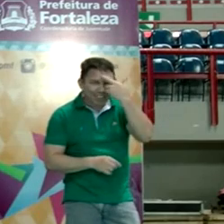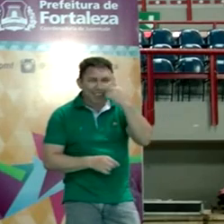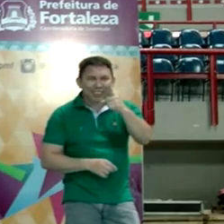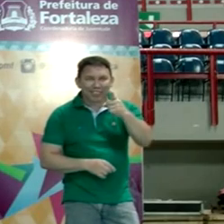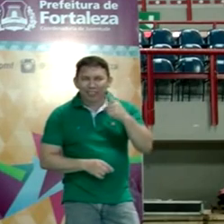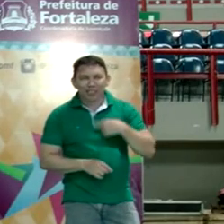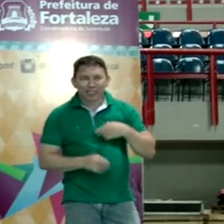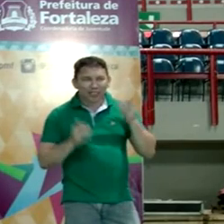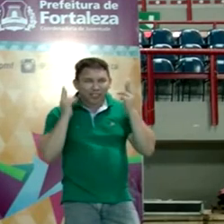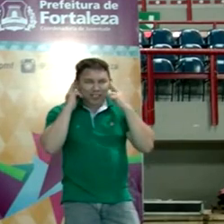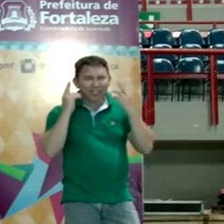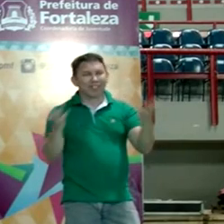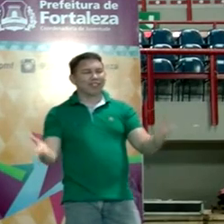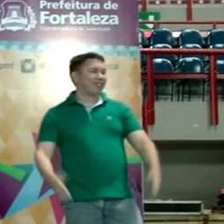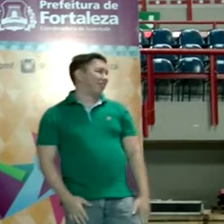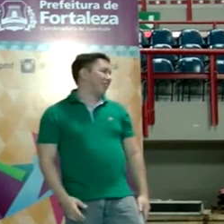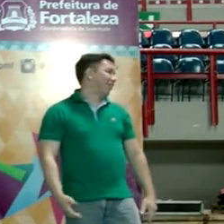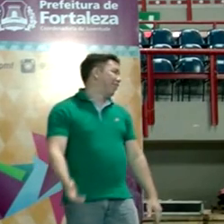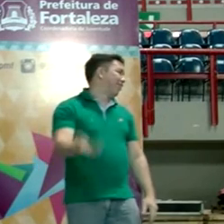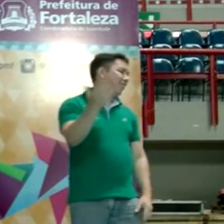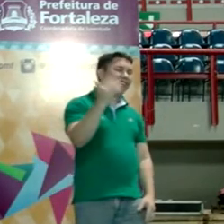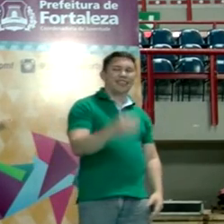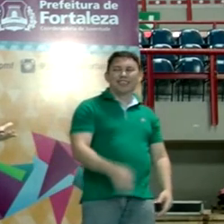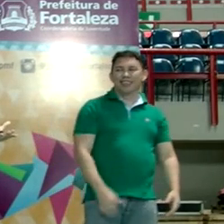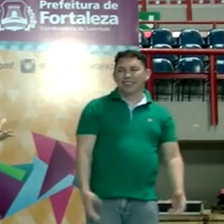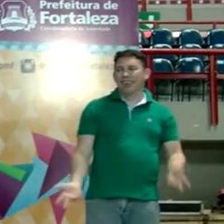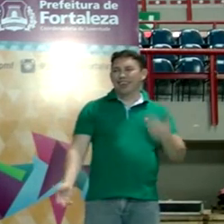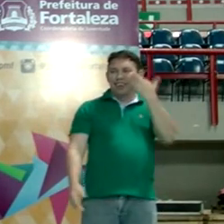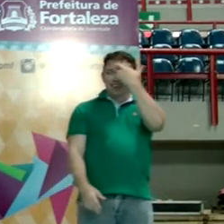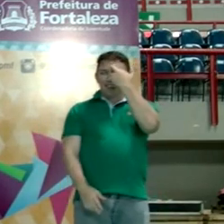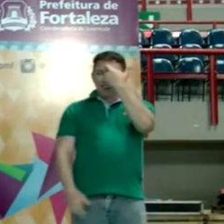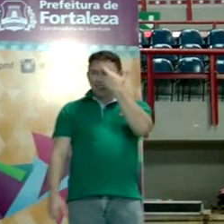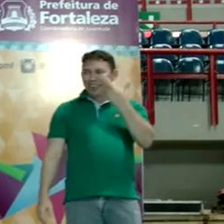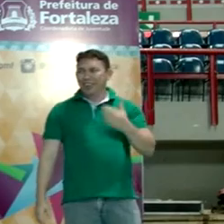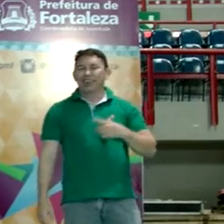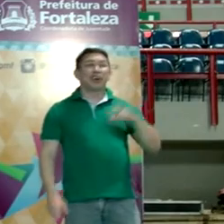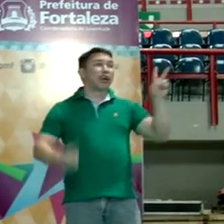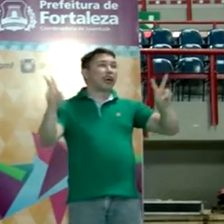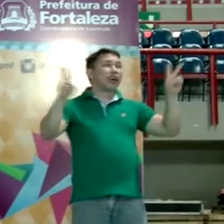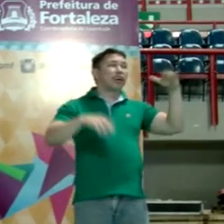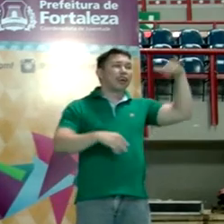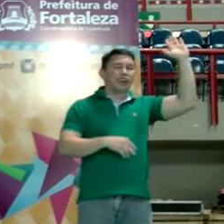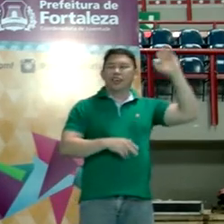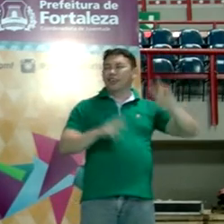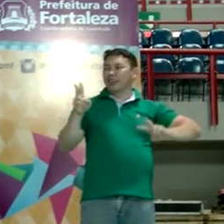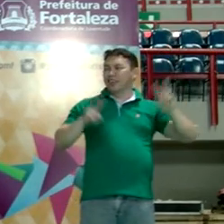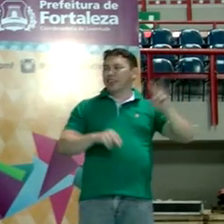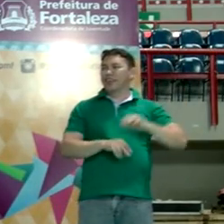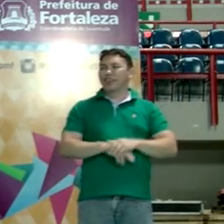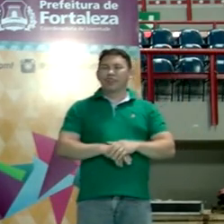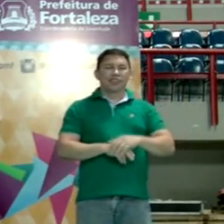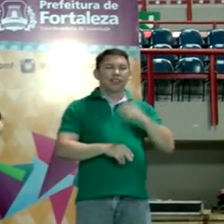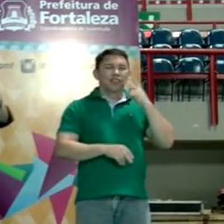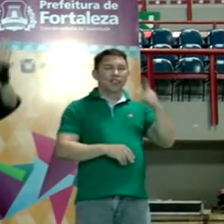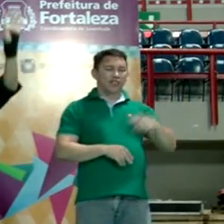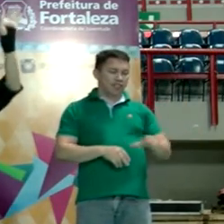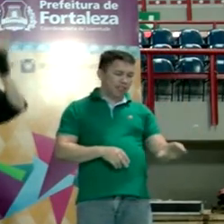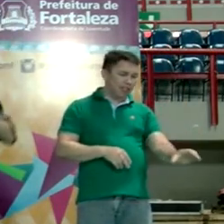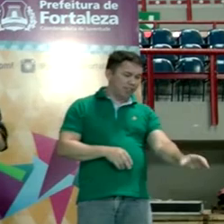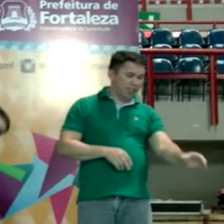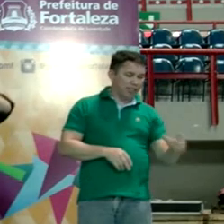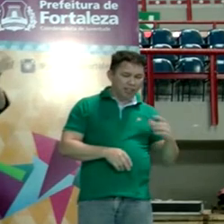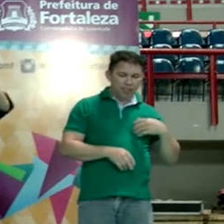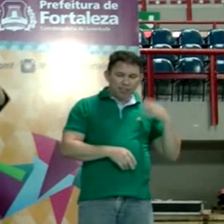Tu não ouviu essa música? Não, tá de sacanagem. Ah, porque foi para retiro. Tô indo quem foi pro carnaval. Não precisa nem pro carnaval não. Precisava ficar em Fortaleza, ligar o rádio.